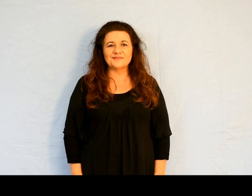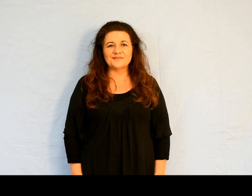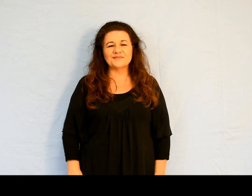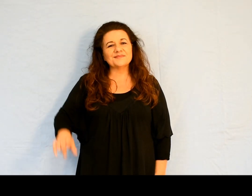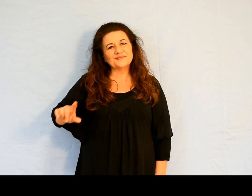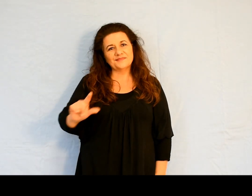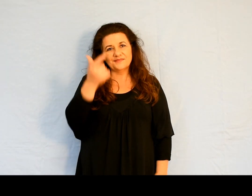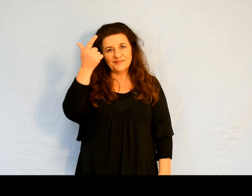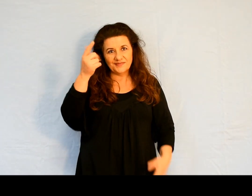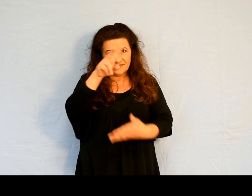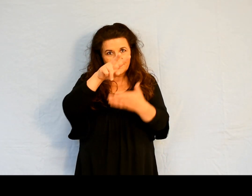Deuxième lecture.